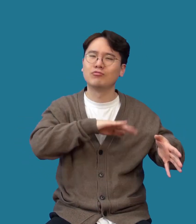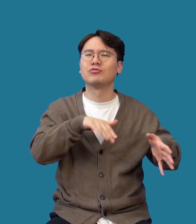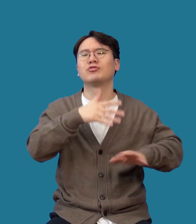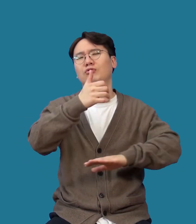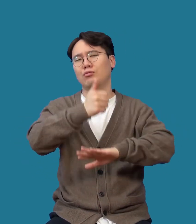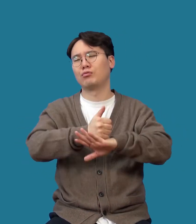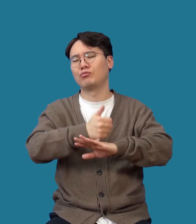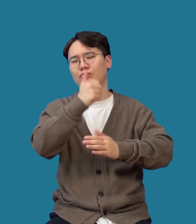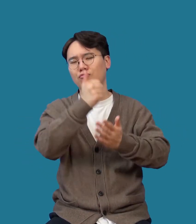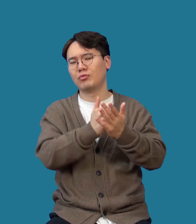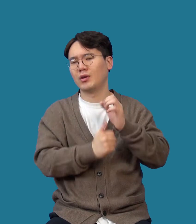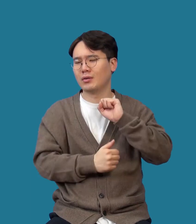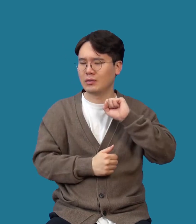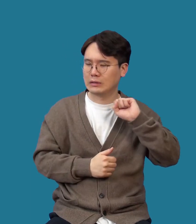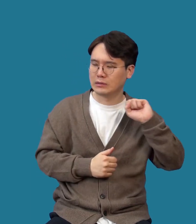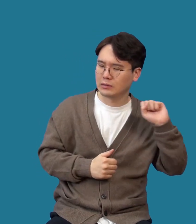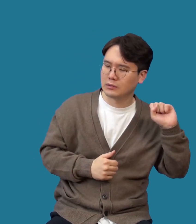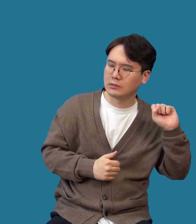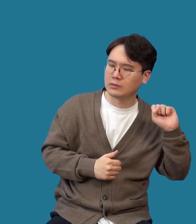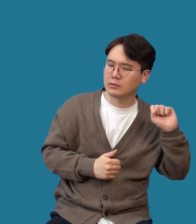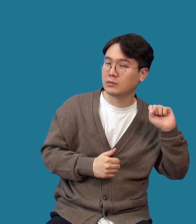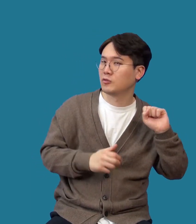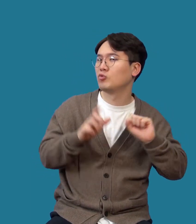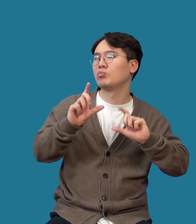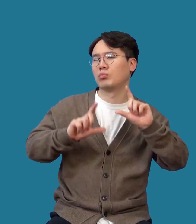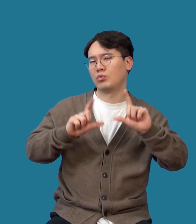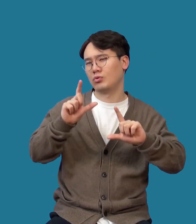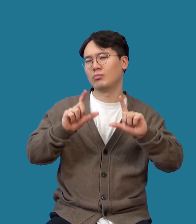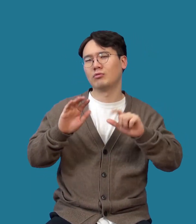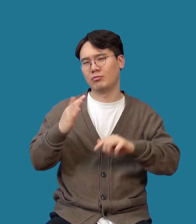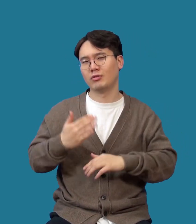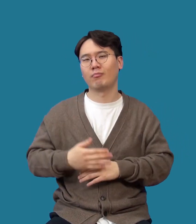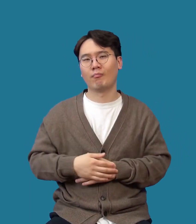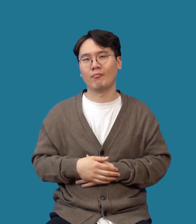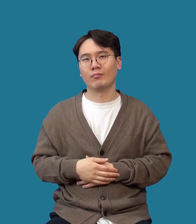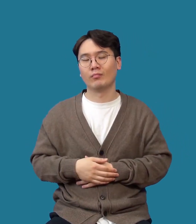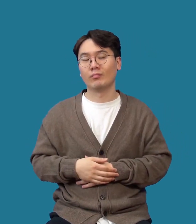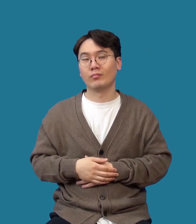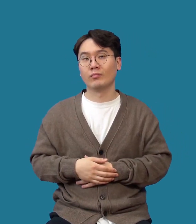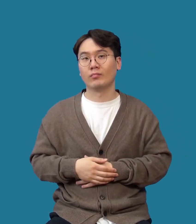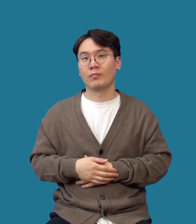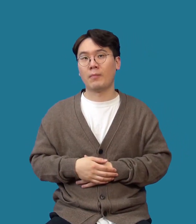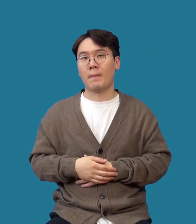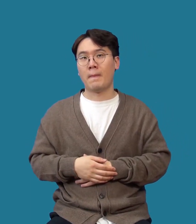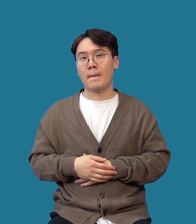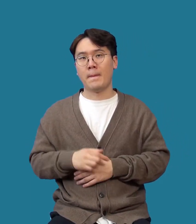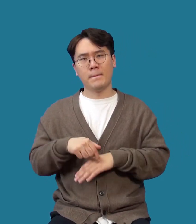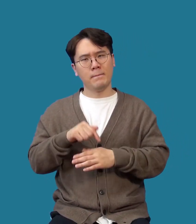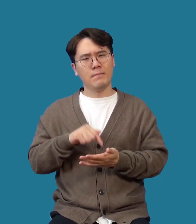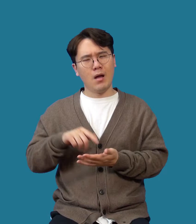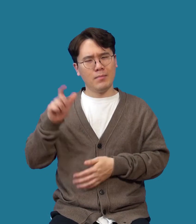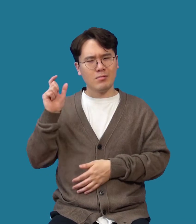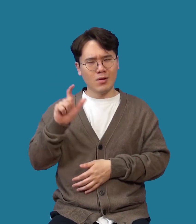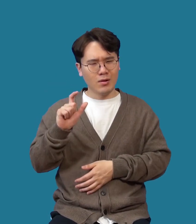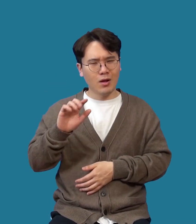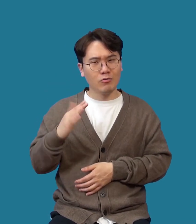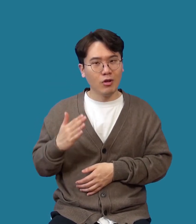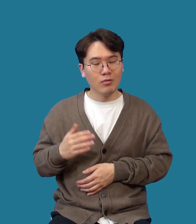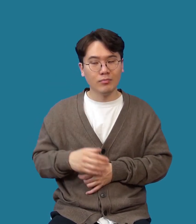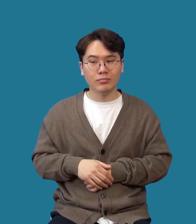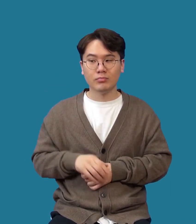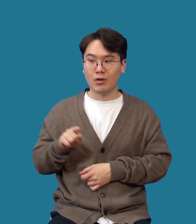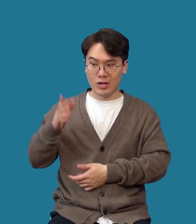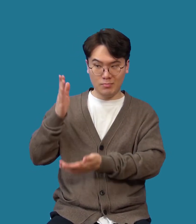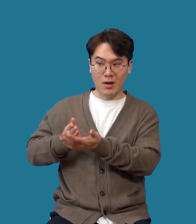타락한 존재가 되고 말았습니다. 그리고 아주 빼딱하게 돼가지고 하지 말라고 하면 더 하고